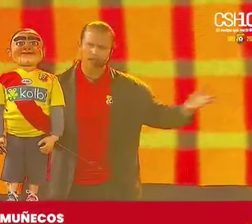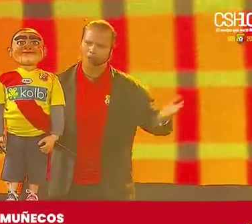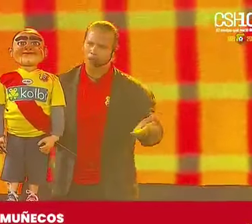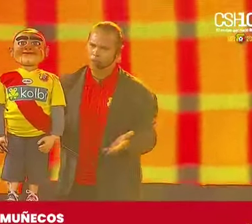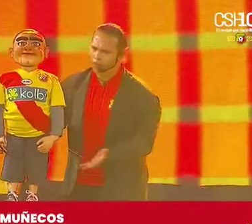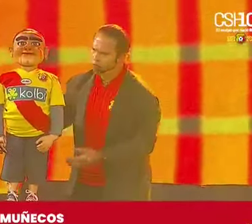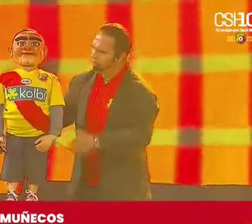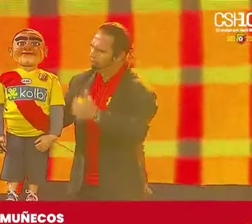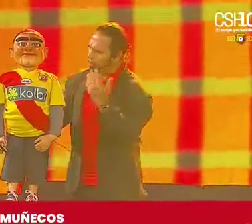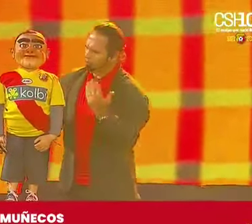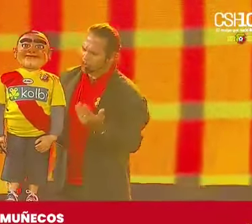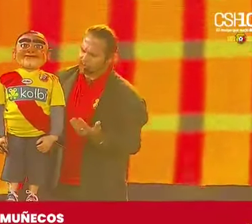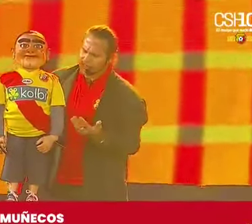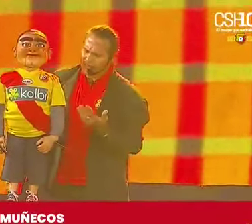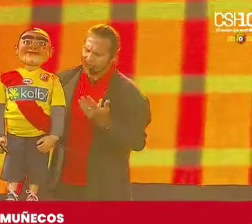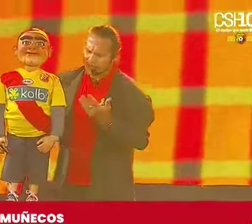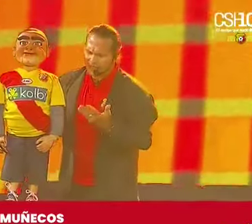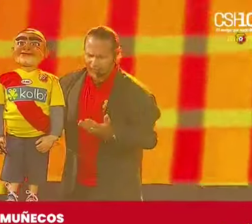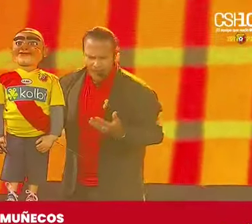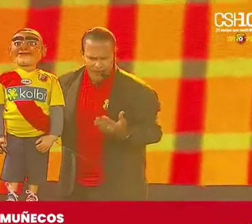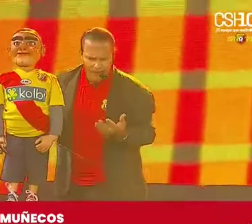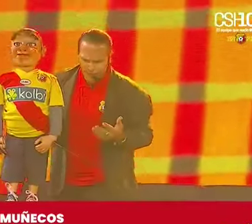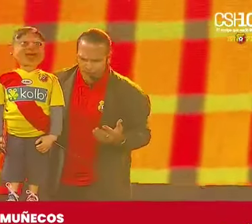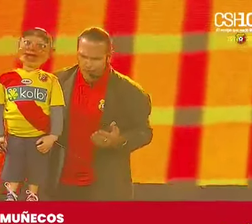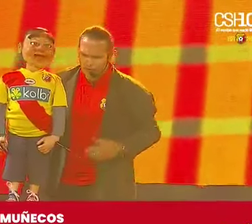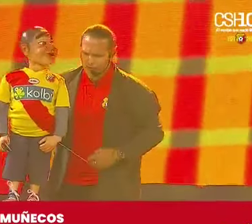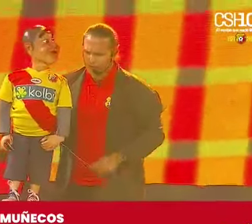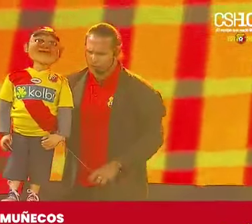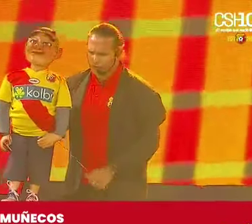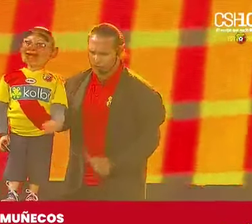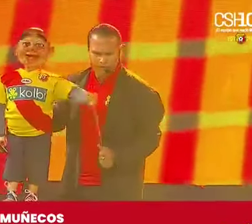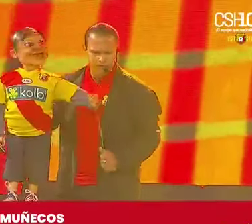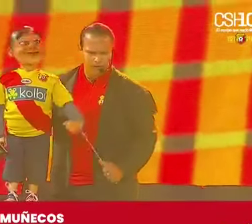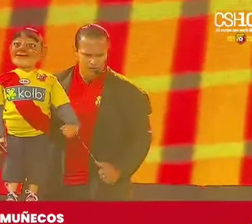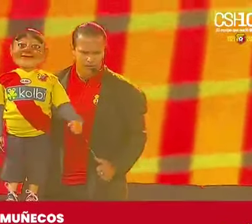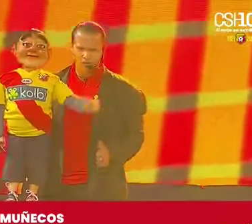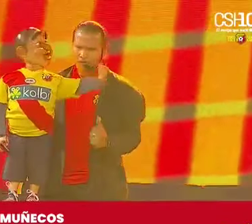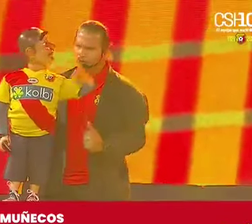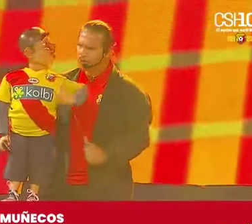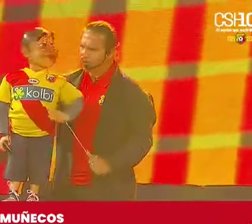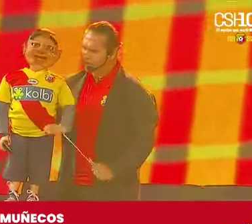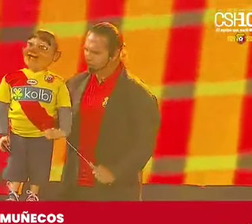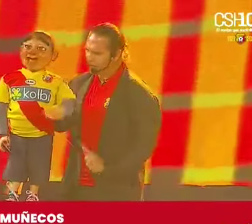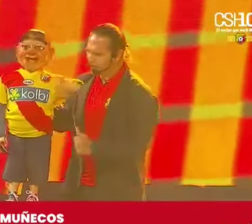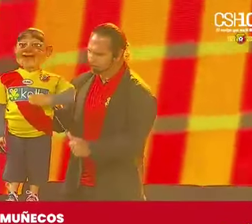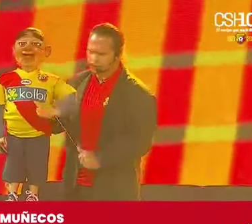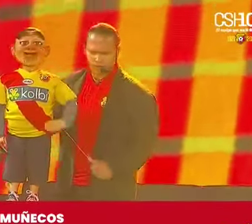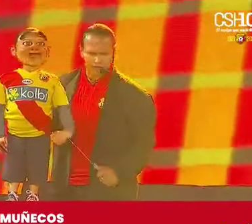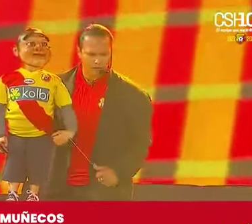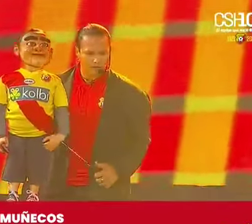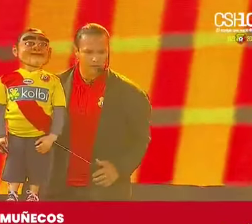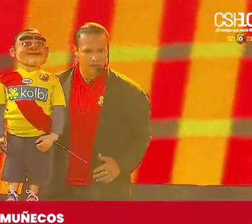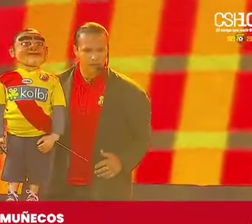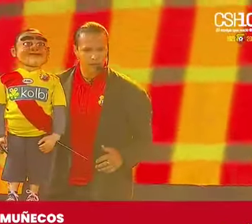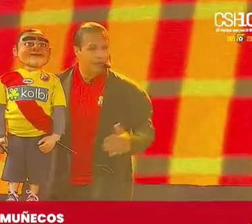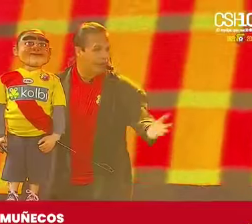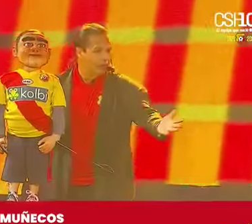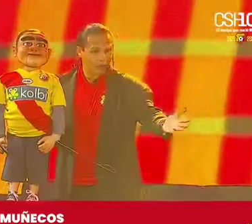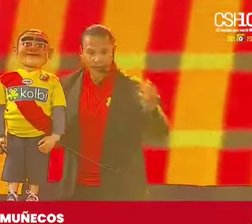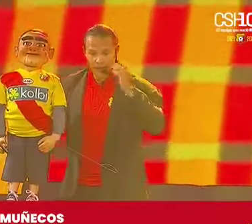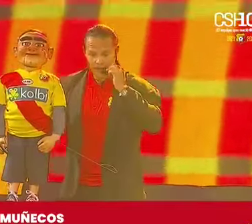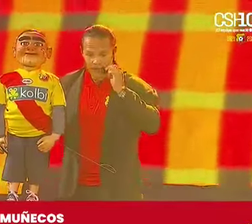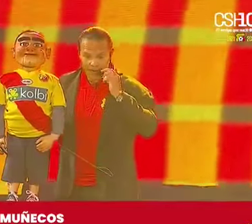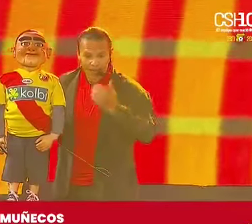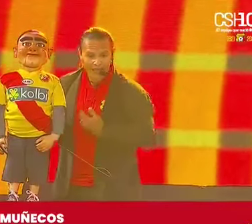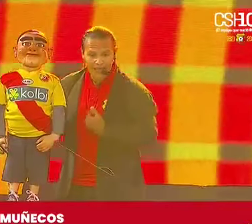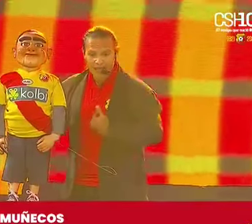Álvarez, gran amigo mío. O sea, usted tiene que entender que... Bueno, hagamos una cosa. Explíquenme qué es eso de la ventriloquía.